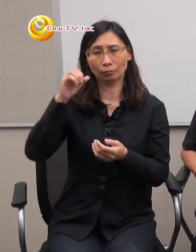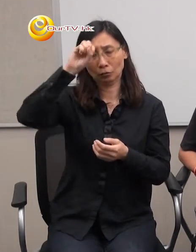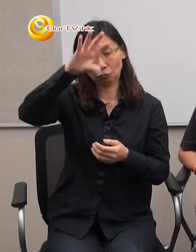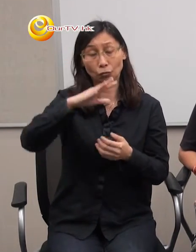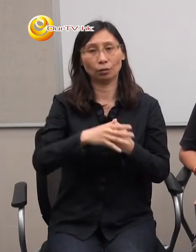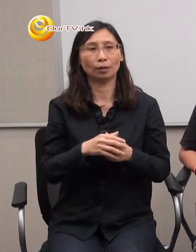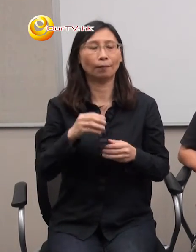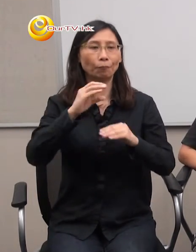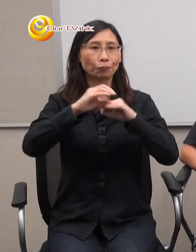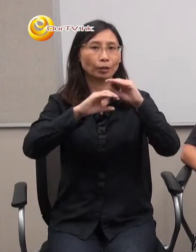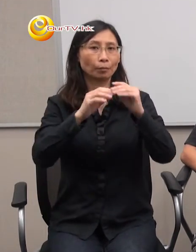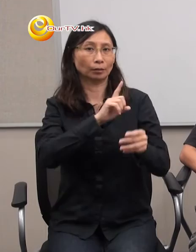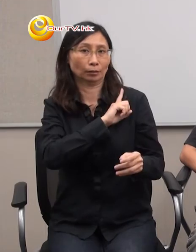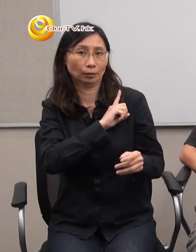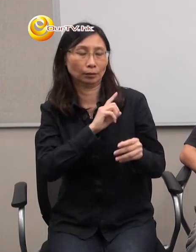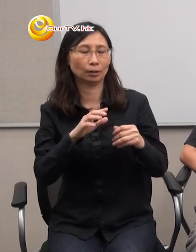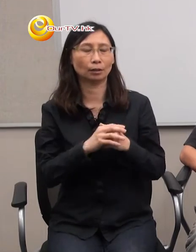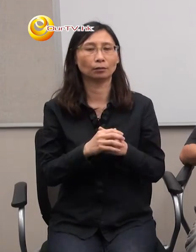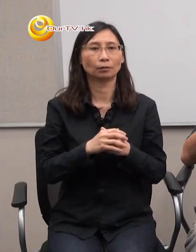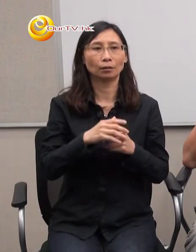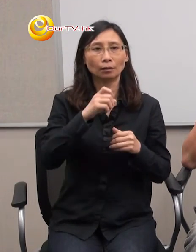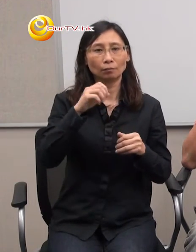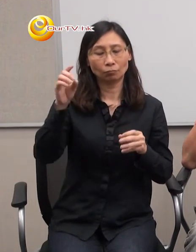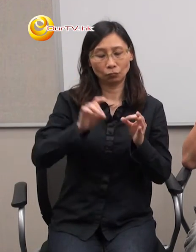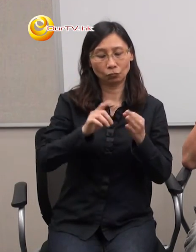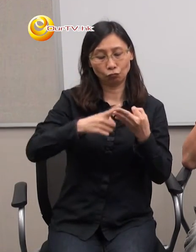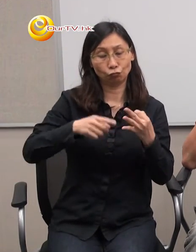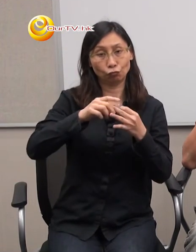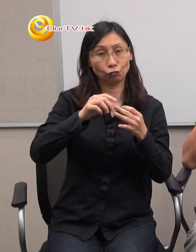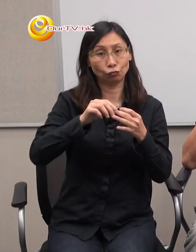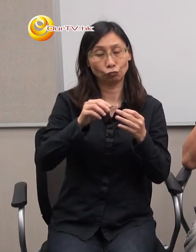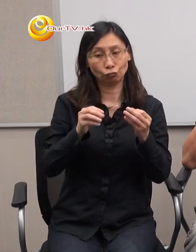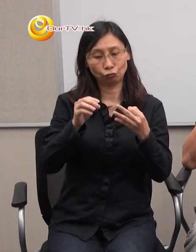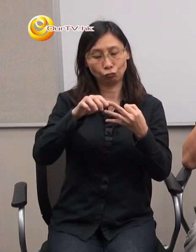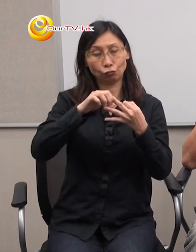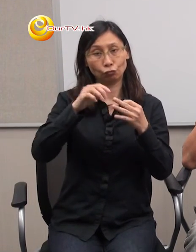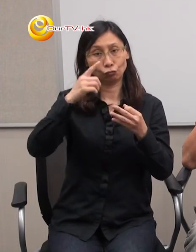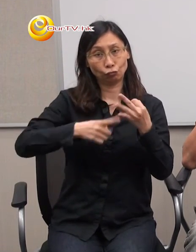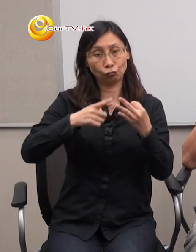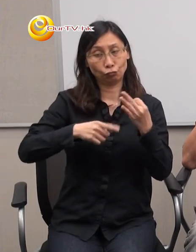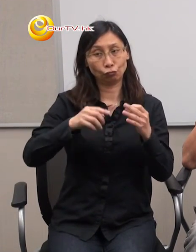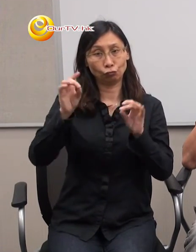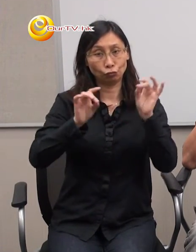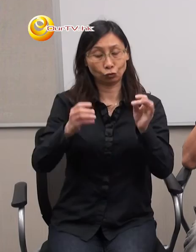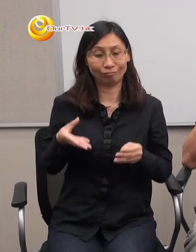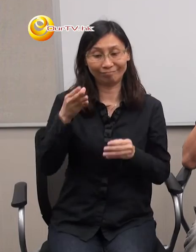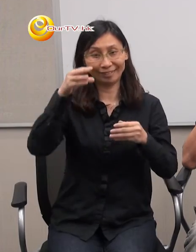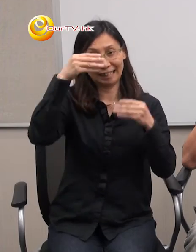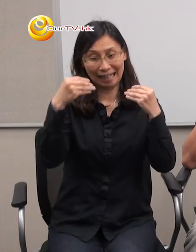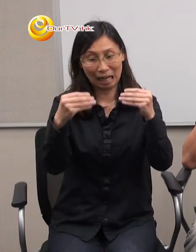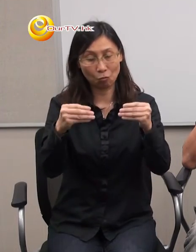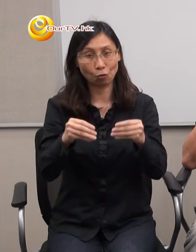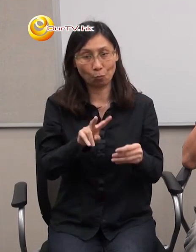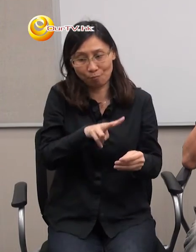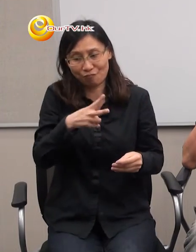啦，就係話建制派本身。即係會唔會張德江嚟到醒佢幾招，結果好可能咧係送咗佢哋咧入依一個即係陷阱